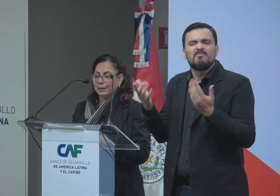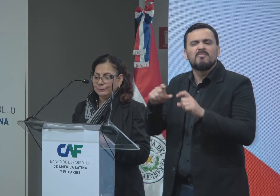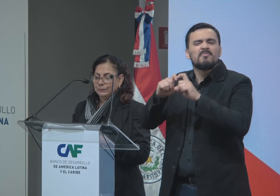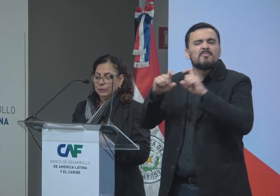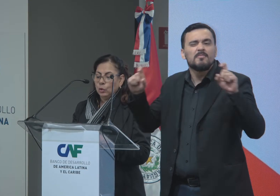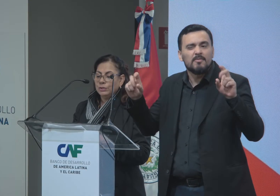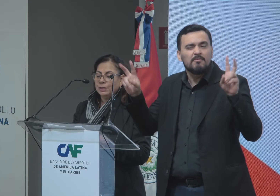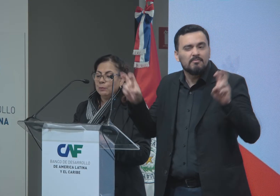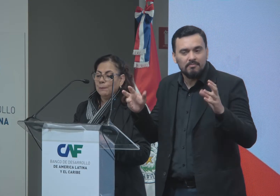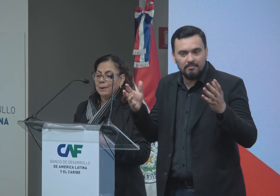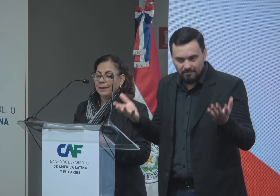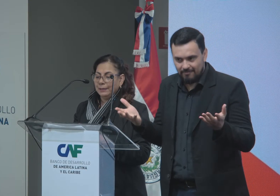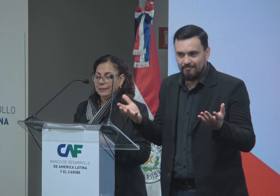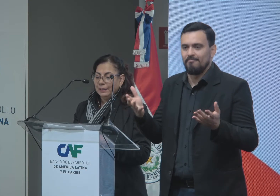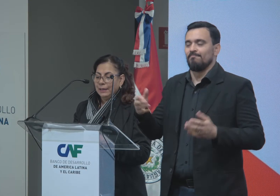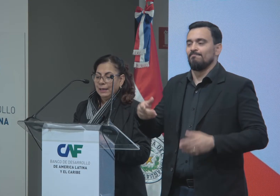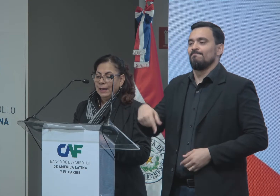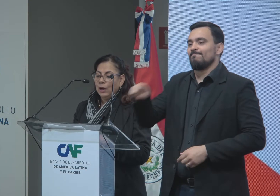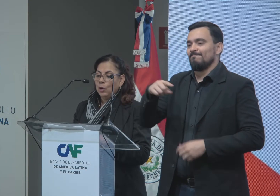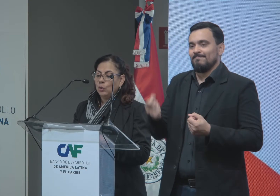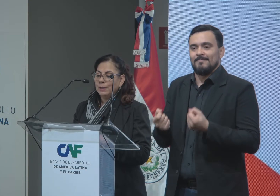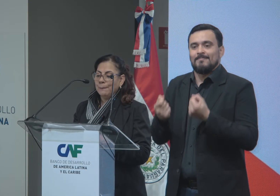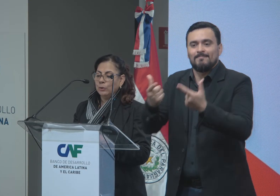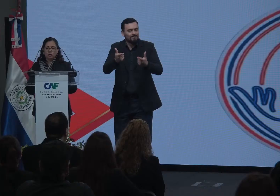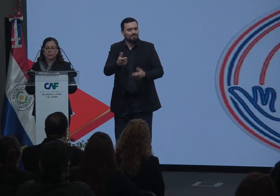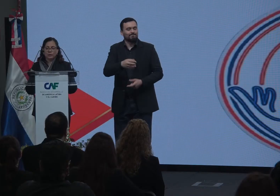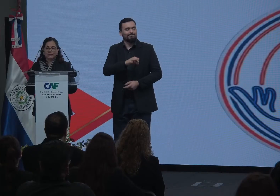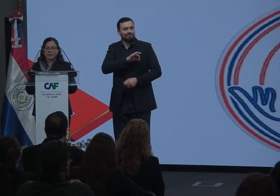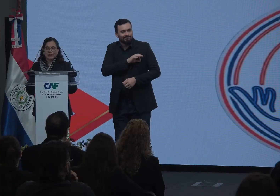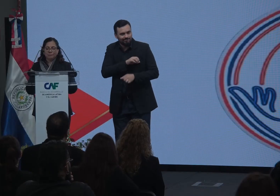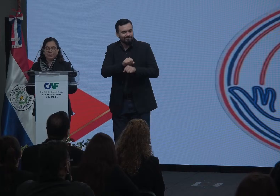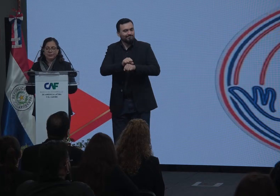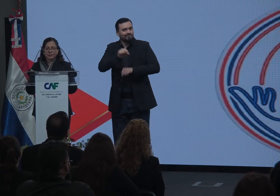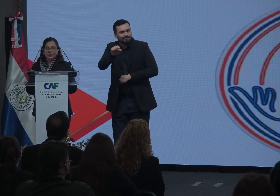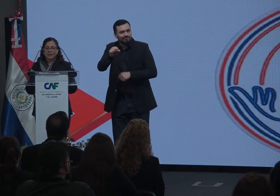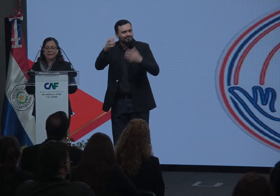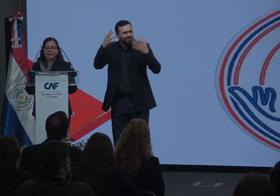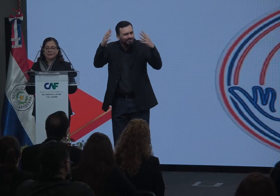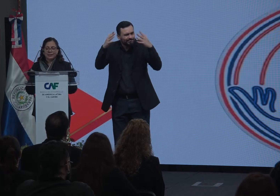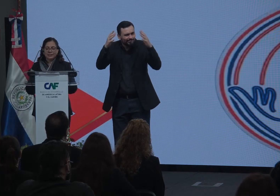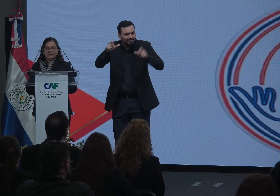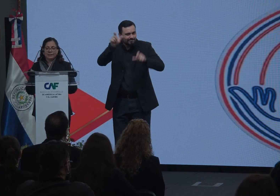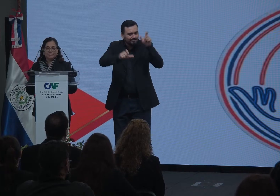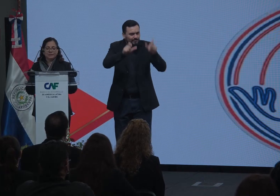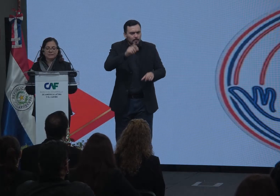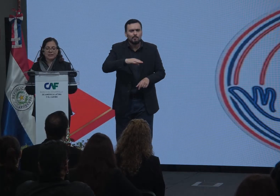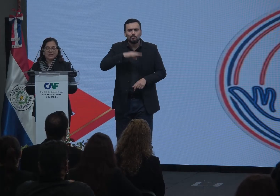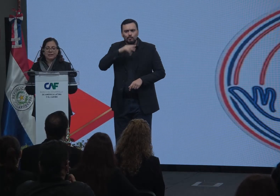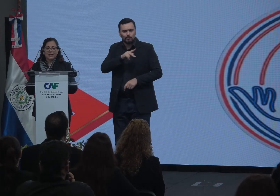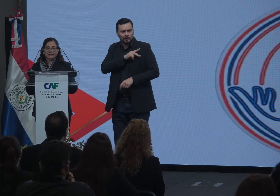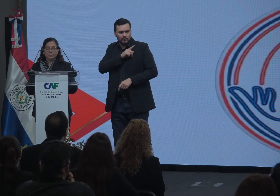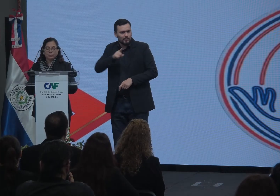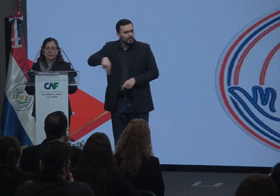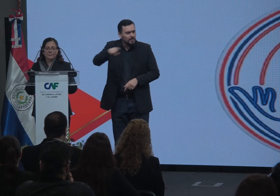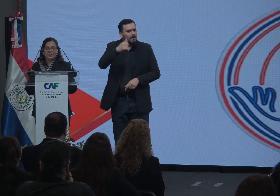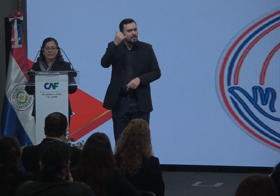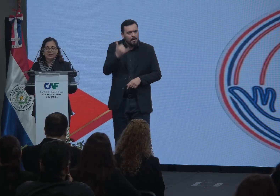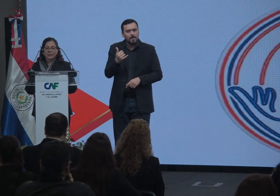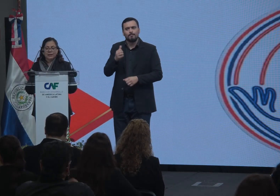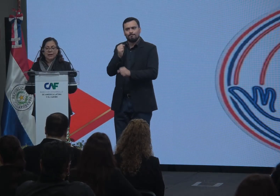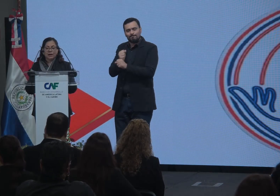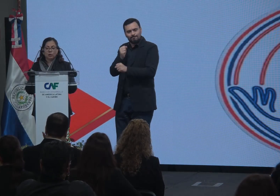ojehechakuaa, oñemomba'e ha oñembojopoitahápe heta ñanderapicha ha